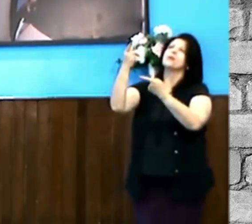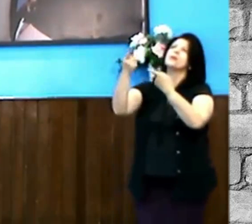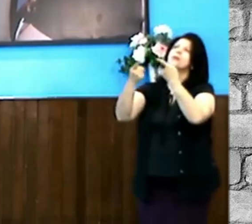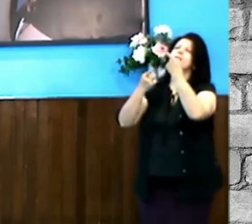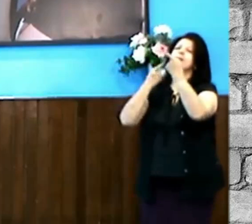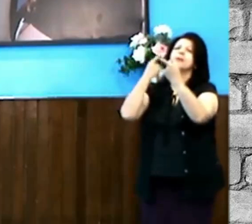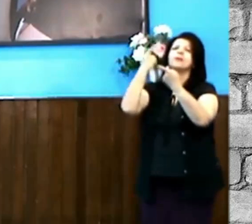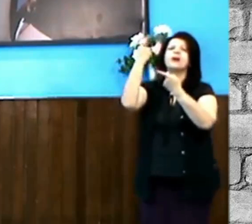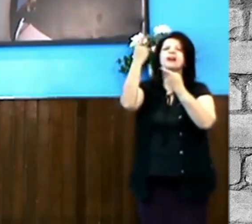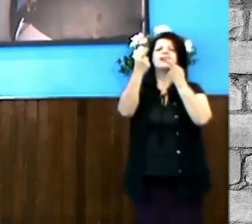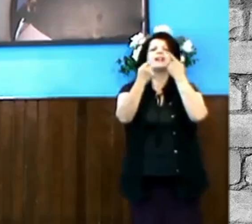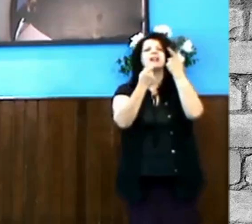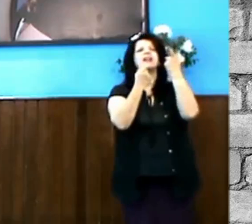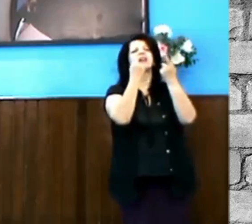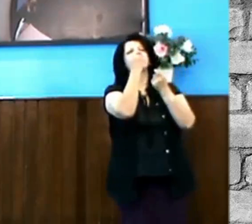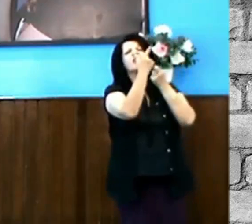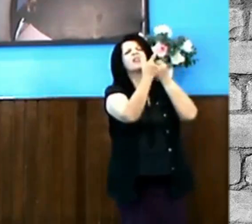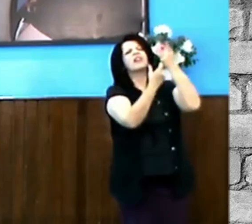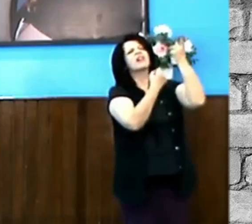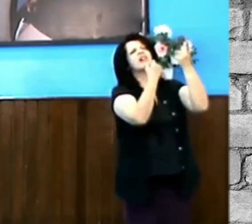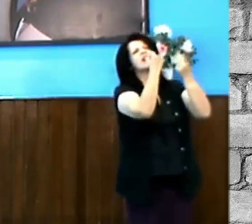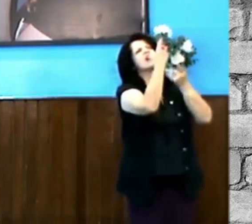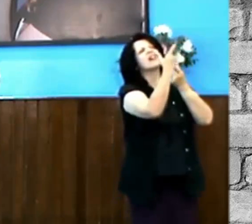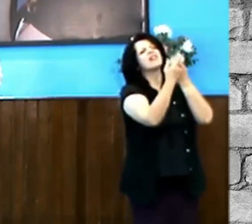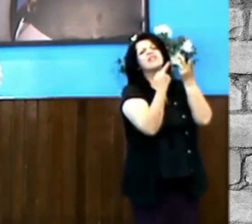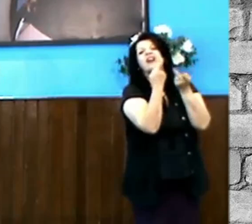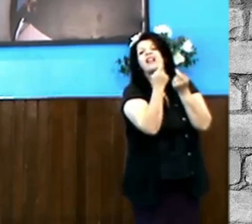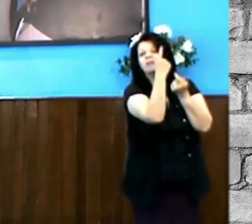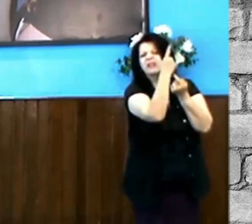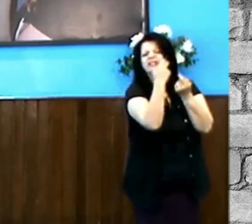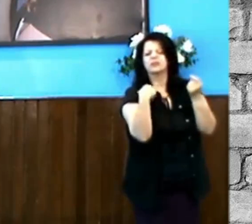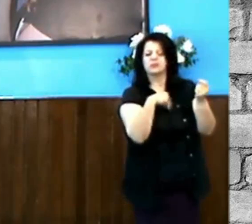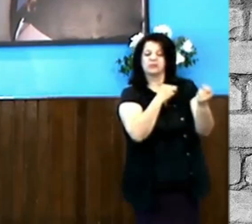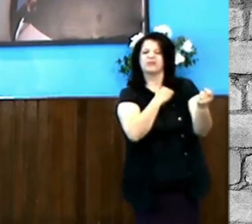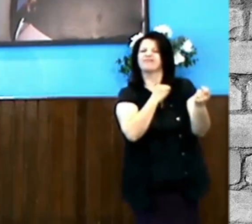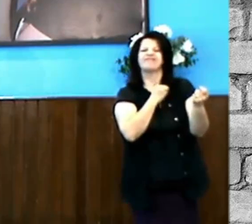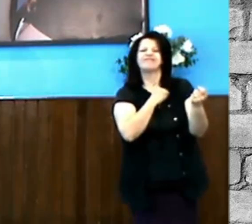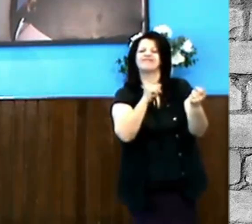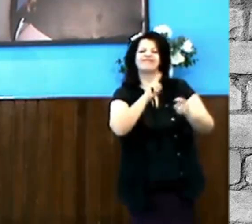se confessarmos os nossos pecados. Não é a força de vontade.